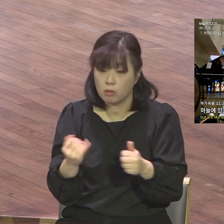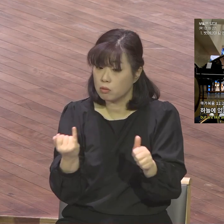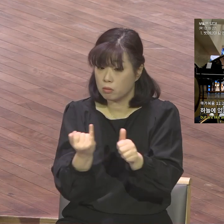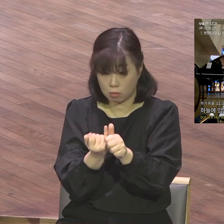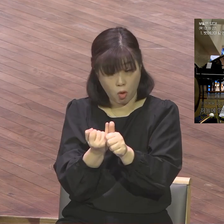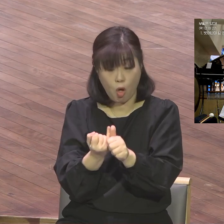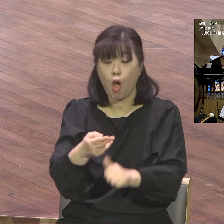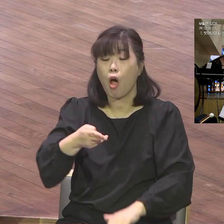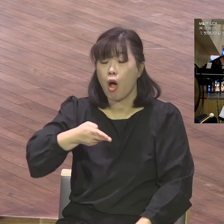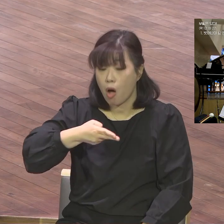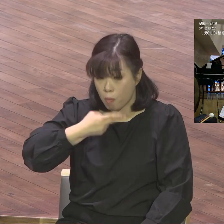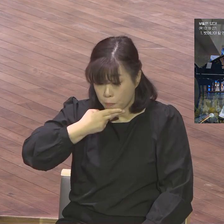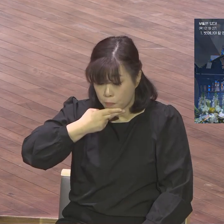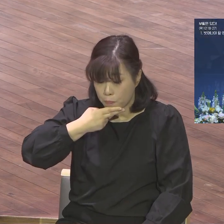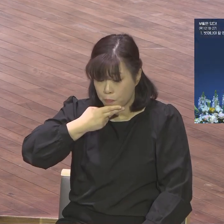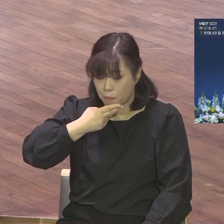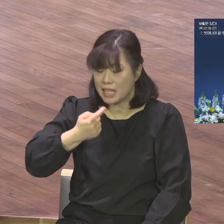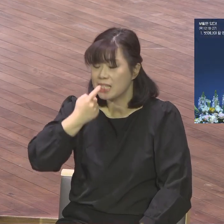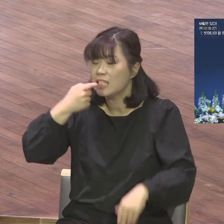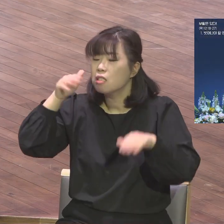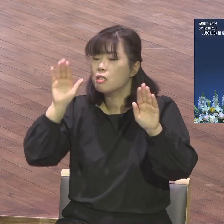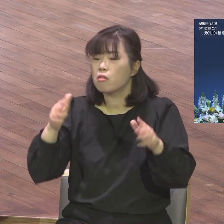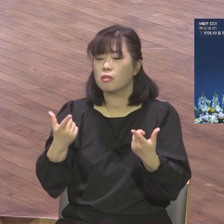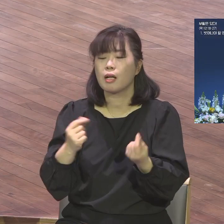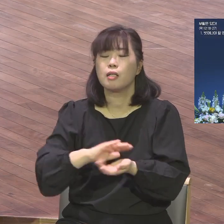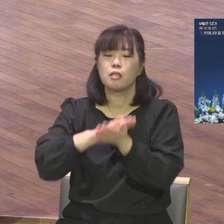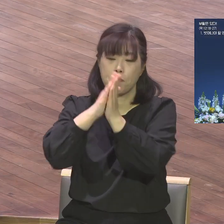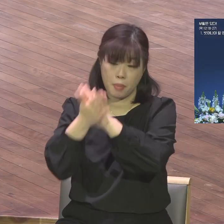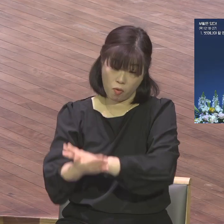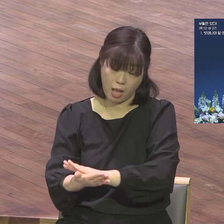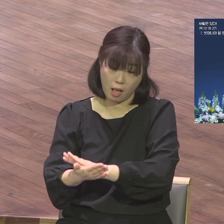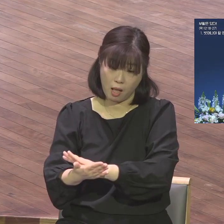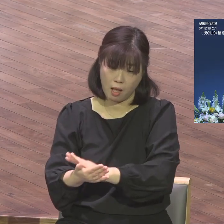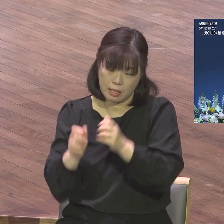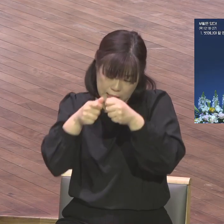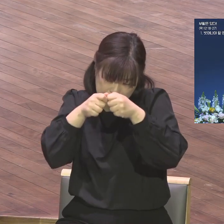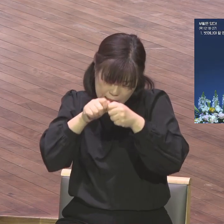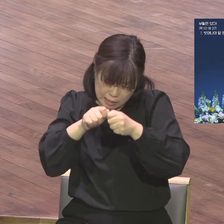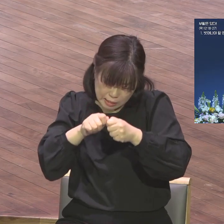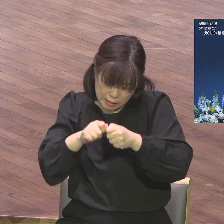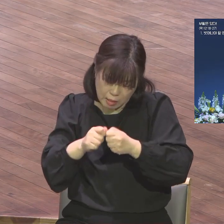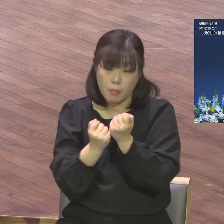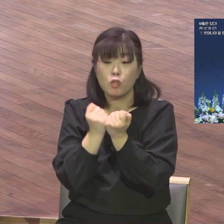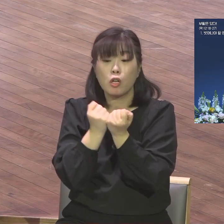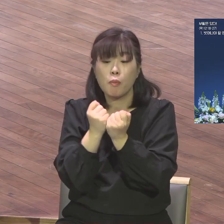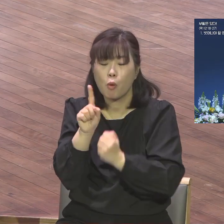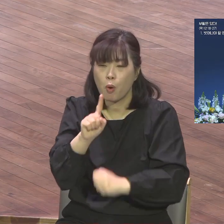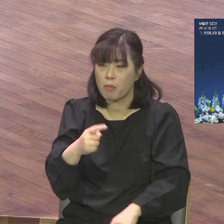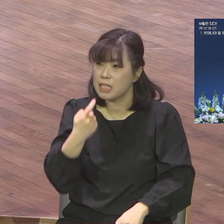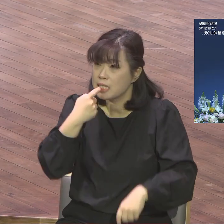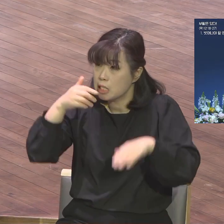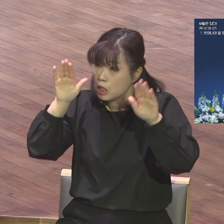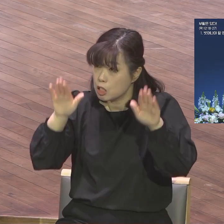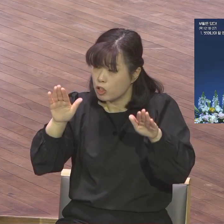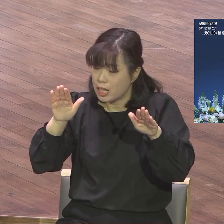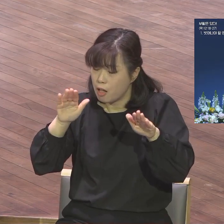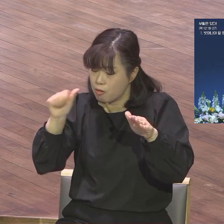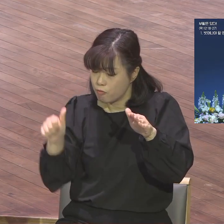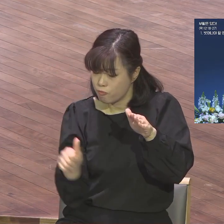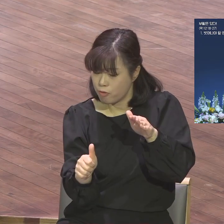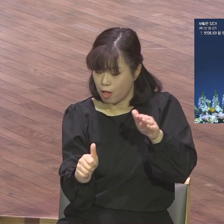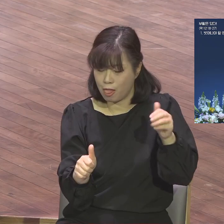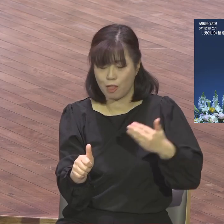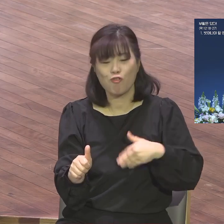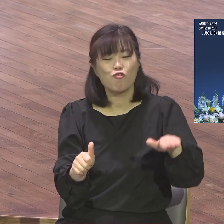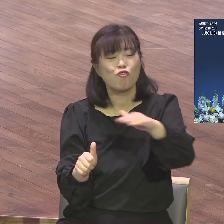같으니라. 천사들과 같다. 더 세밀히 말하면 사실은 천사보다 그 위에요. 천사는 심부름한 영이에요.